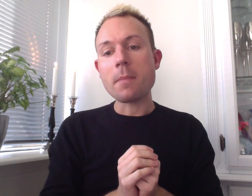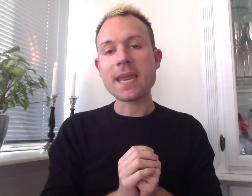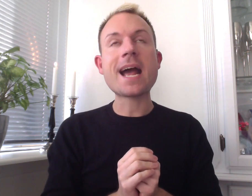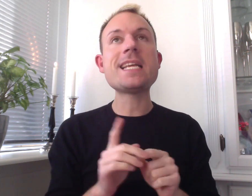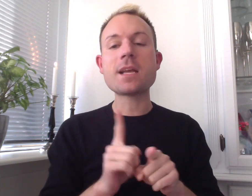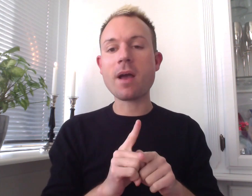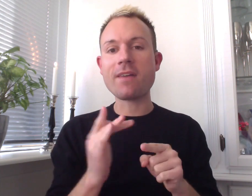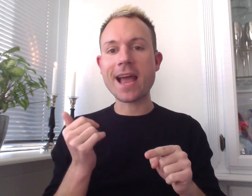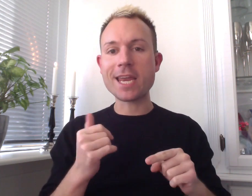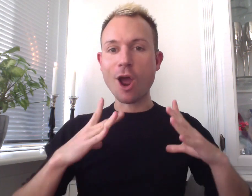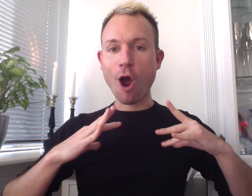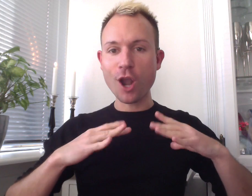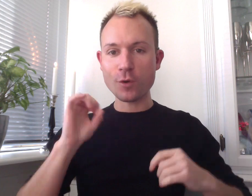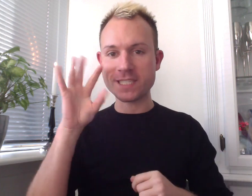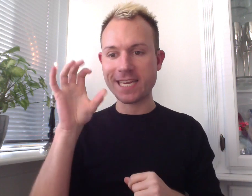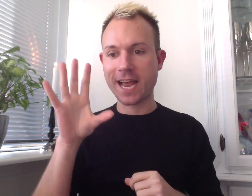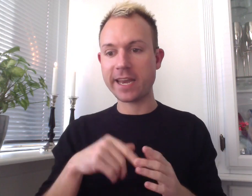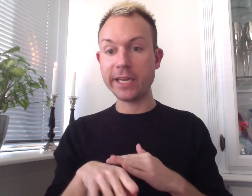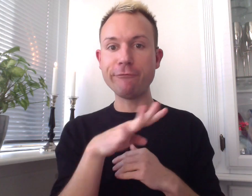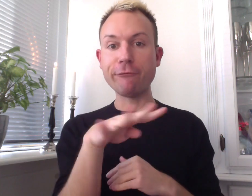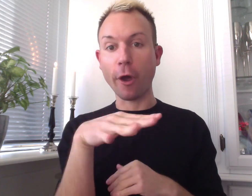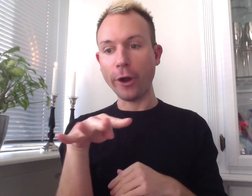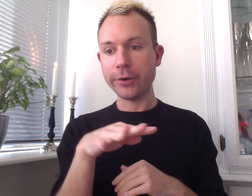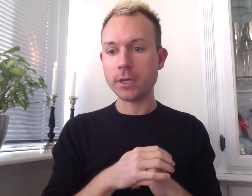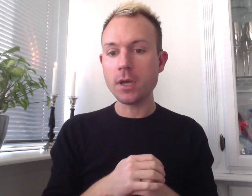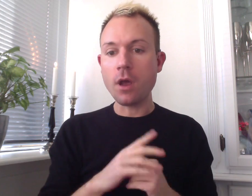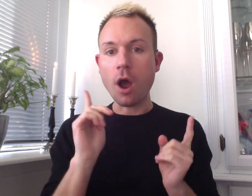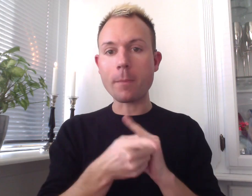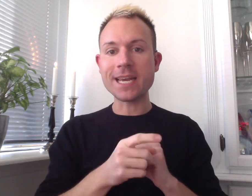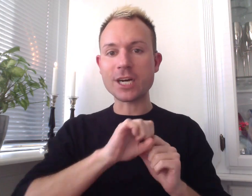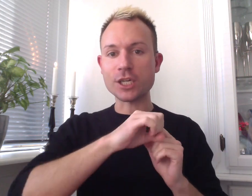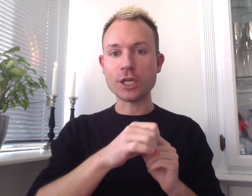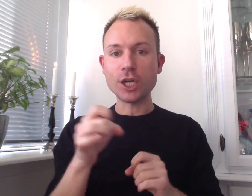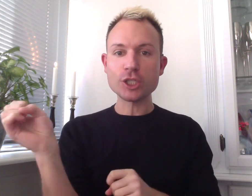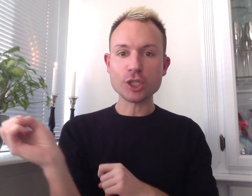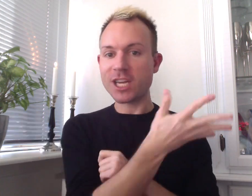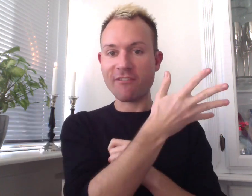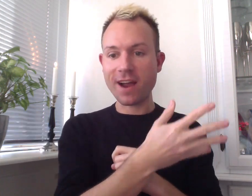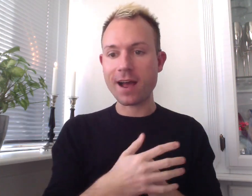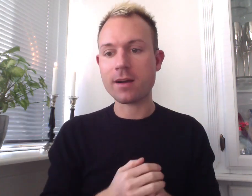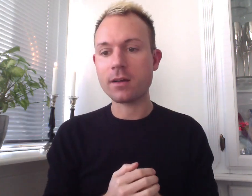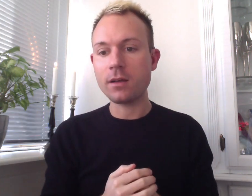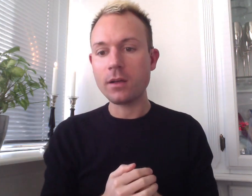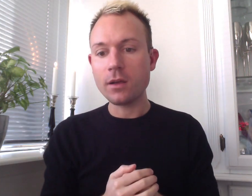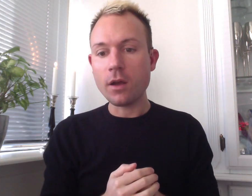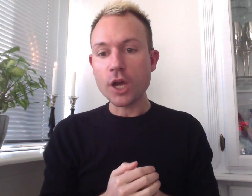Men det er ligesom at være en Hollywood-stjerne i 40'erne, og blive torteret fra. Så